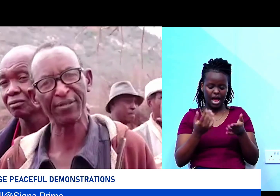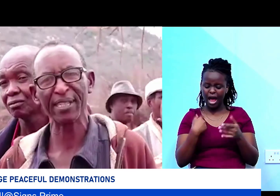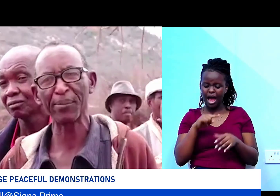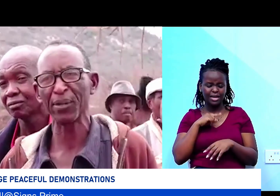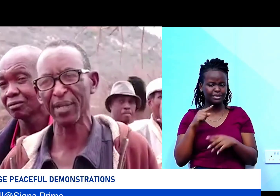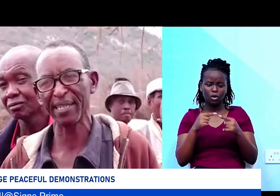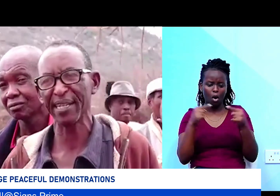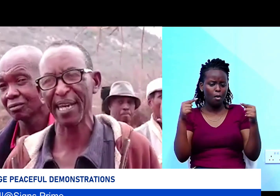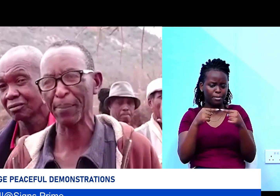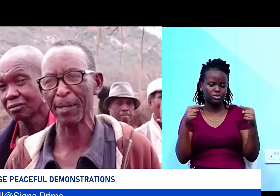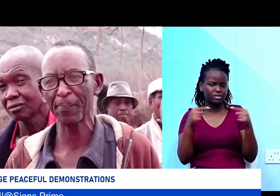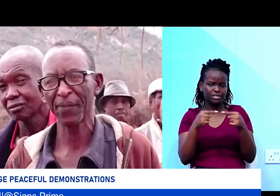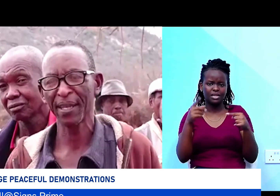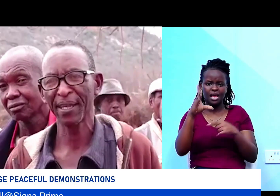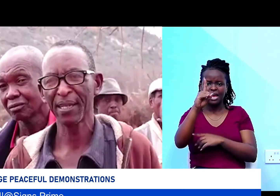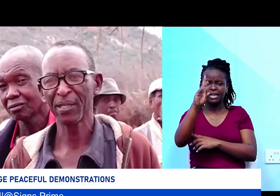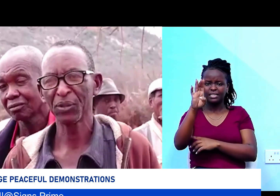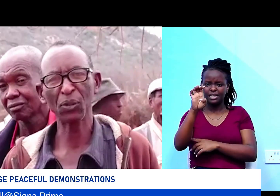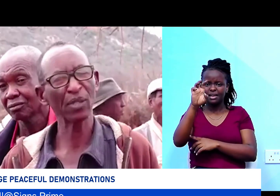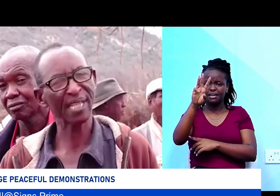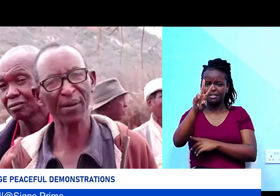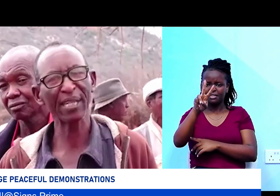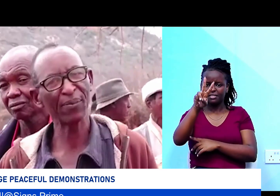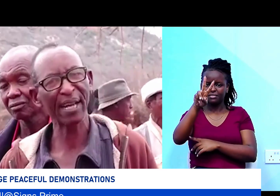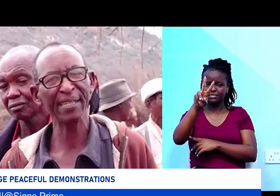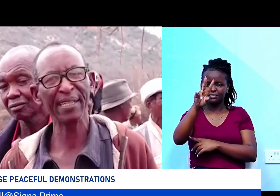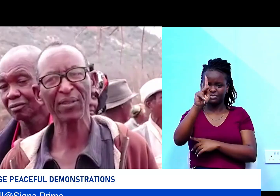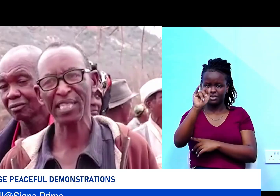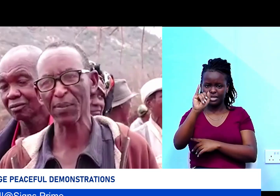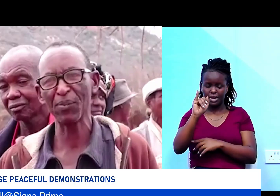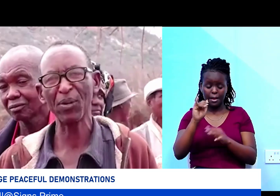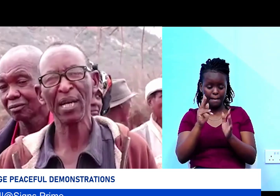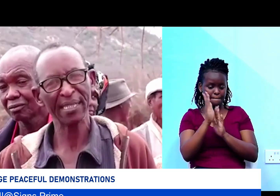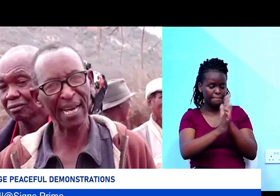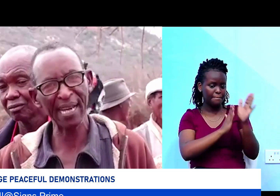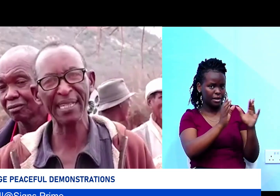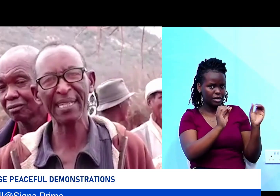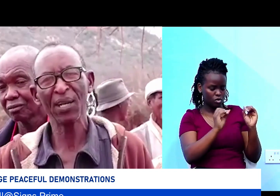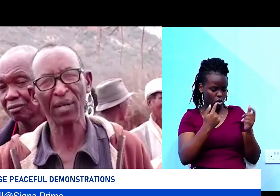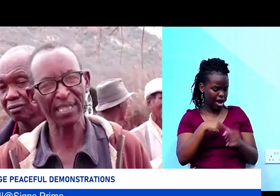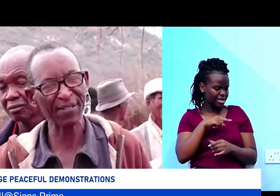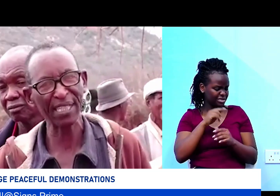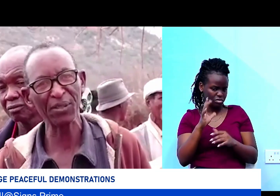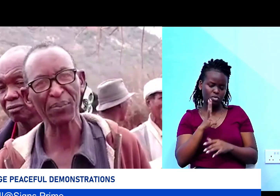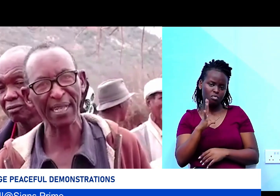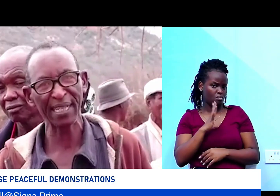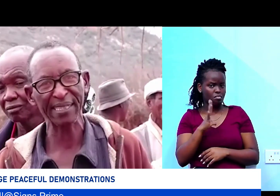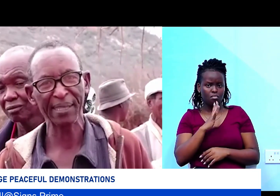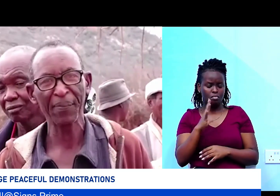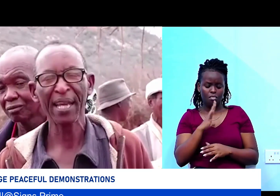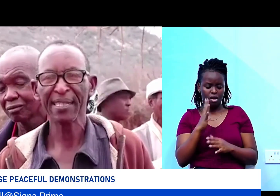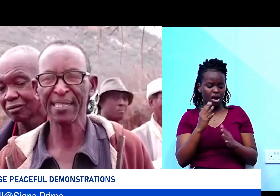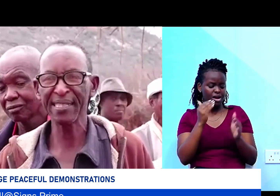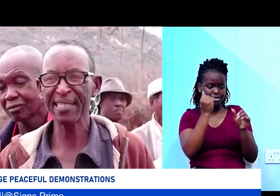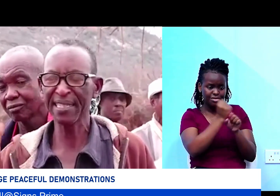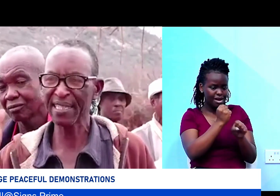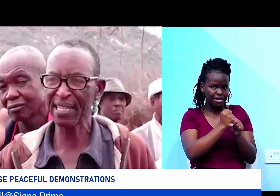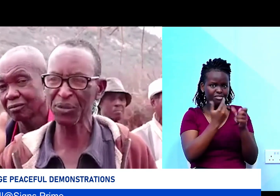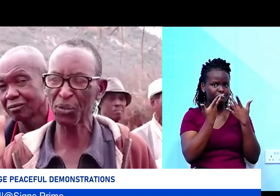Devki ambao unaendelea hapa. Tuko sawa na mradi kwa sababu tayari washafanya hiyo mkakati. Sisi shida yetu